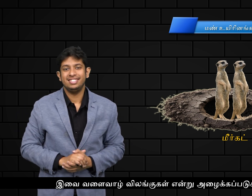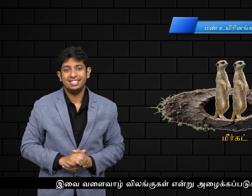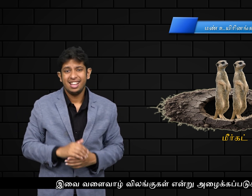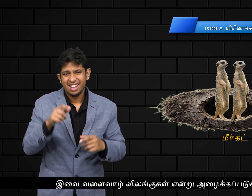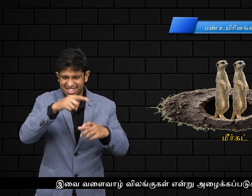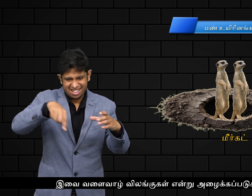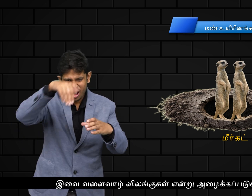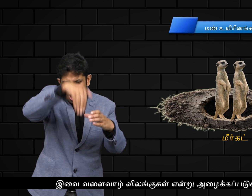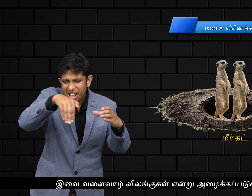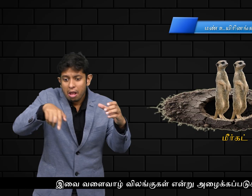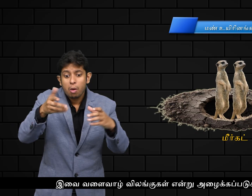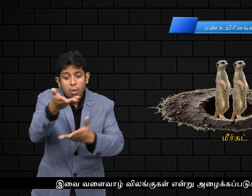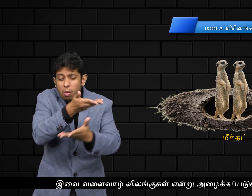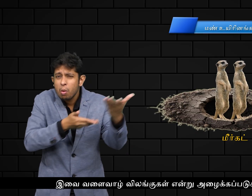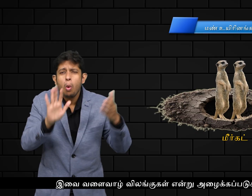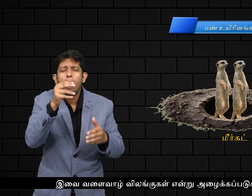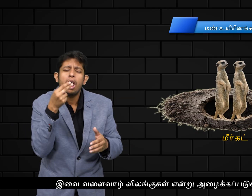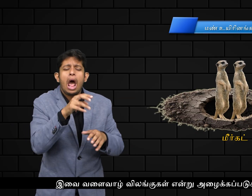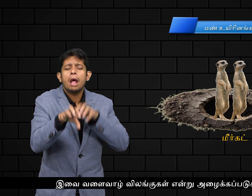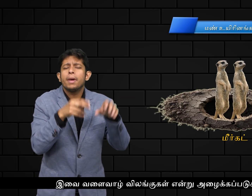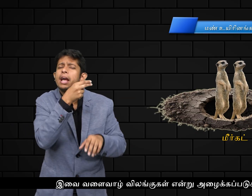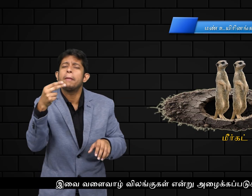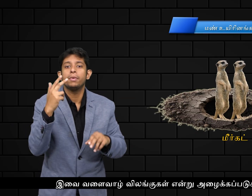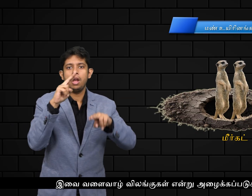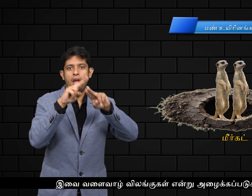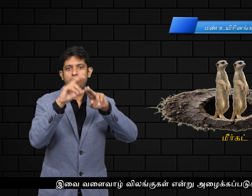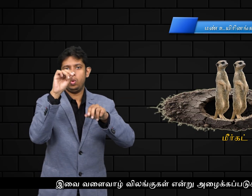இவை வளைவால் விலங்குகள் என்று அழைக்கப்படுகின்றன.